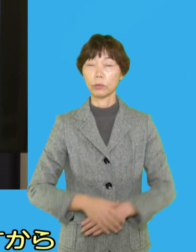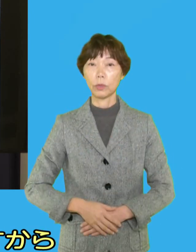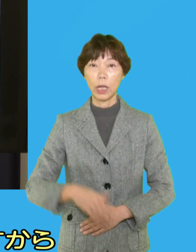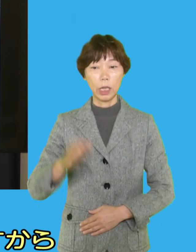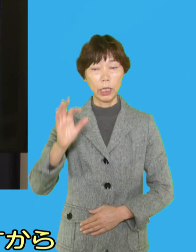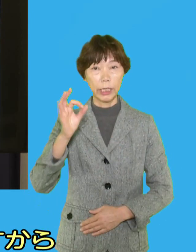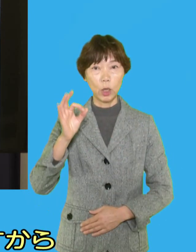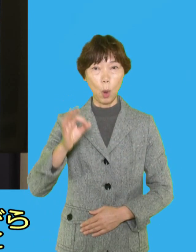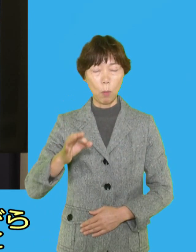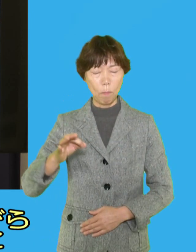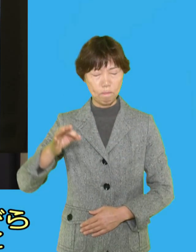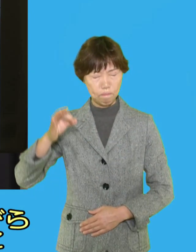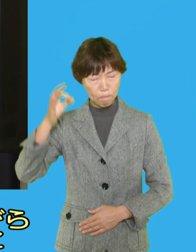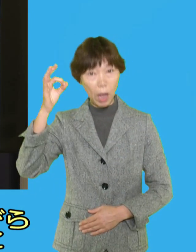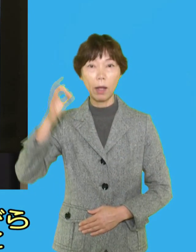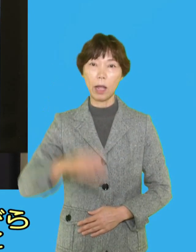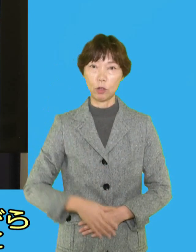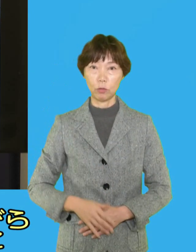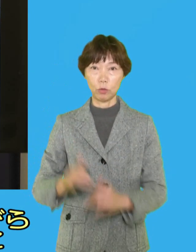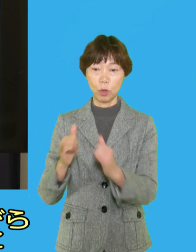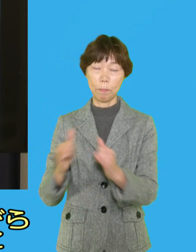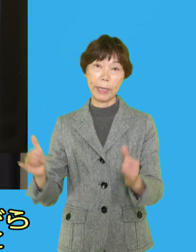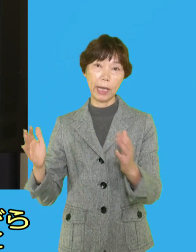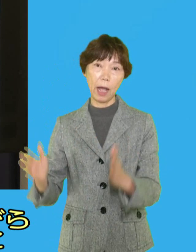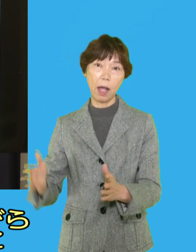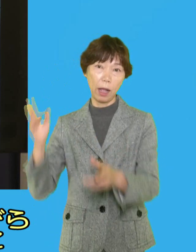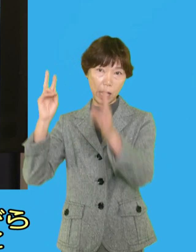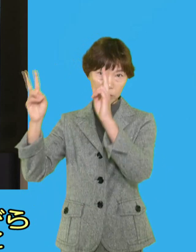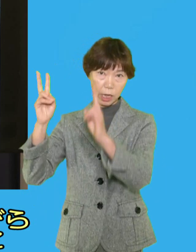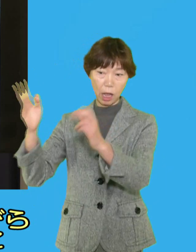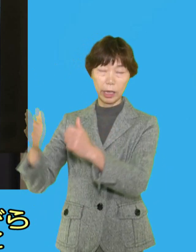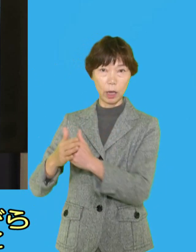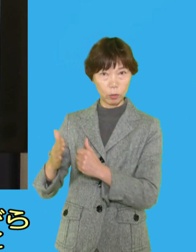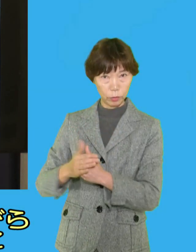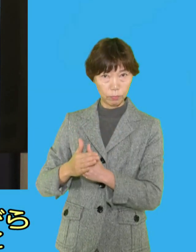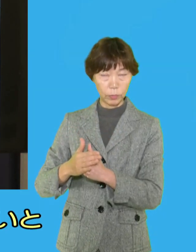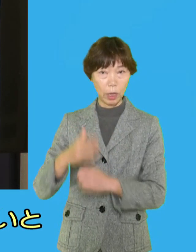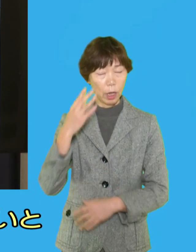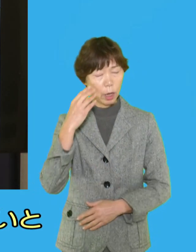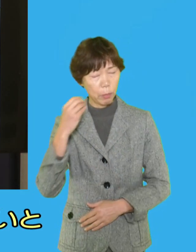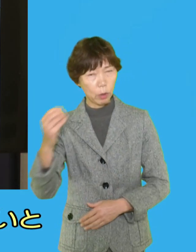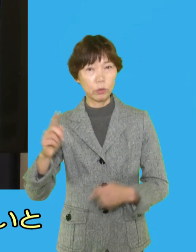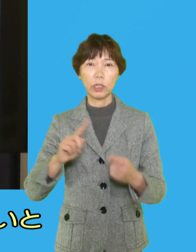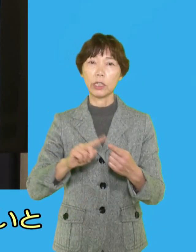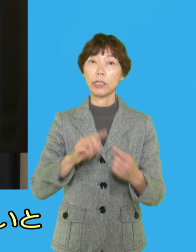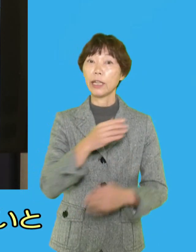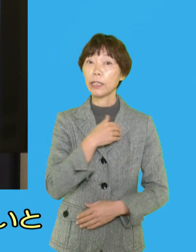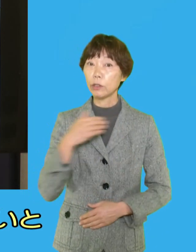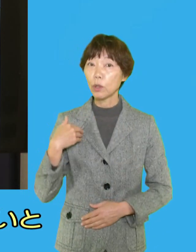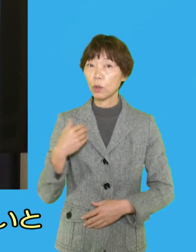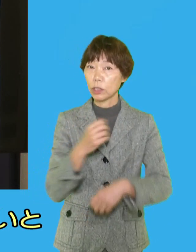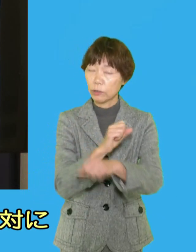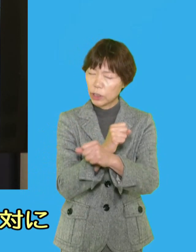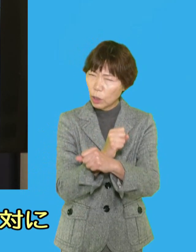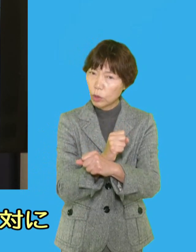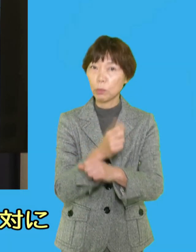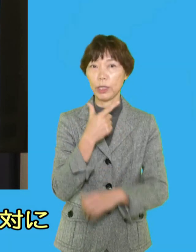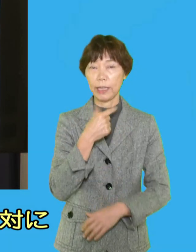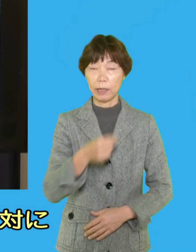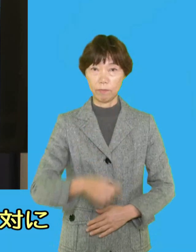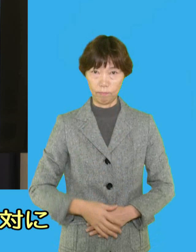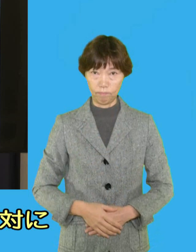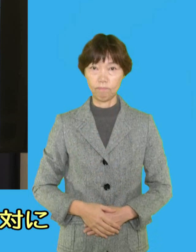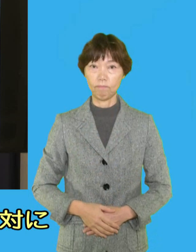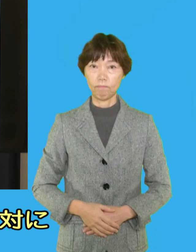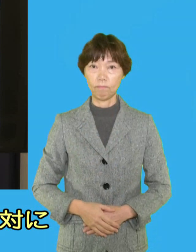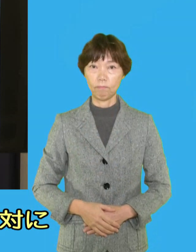もかかることですから、まあ、民間の協力も得ながらですね、まあ、魅力的になるように、 知恵を絞っていきたいと思っております。あくまでもこれは